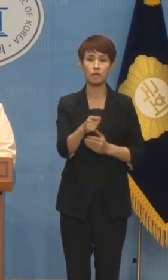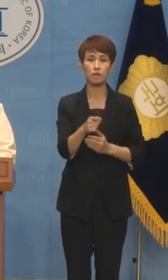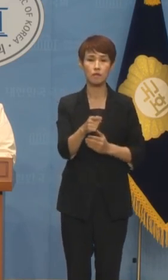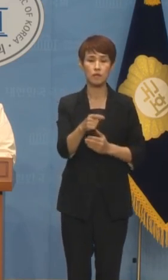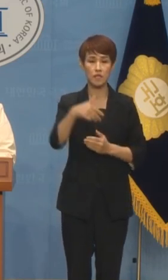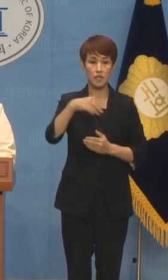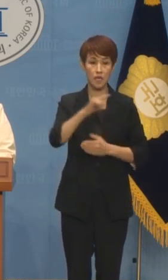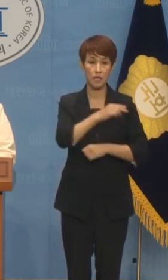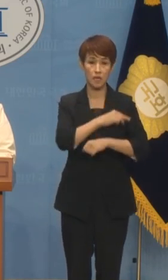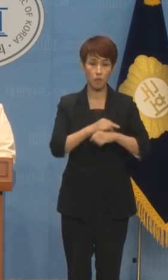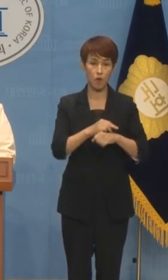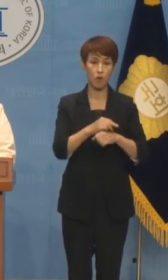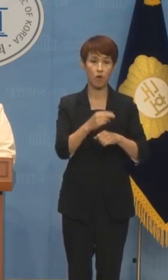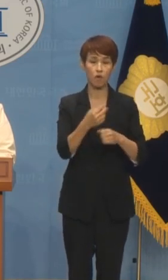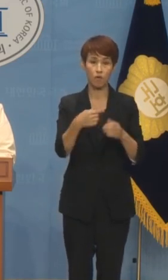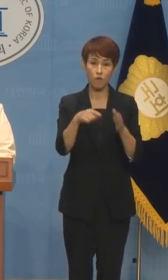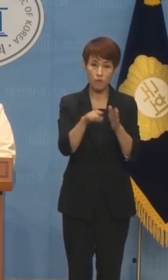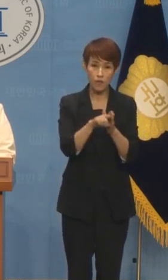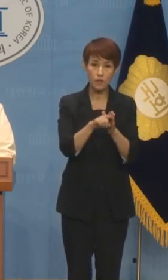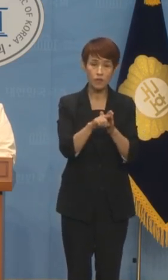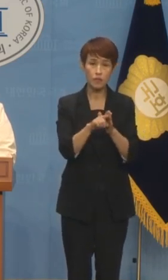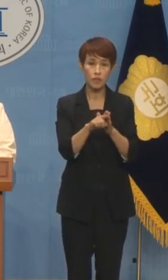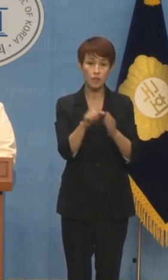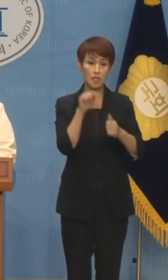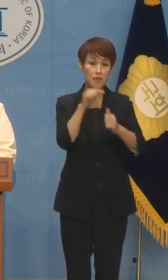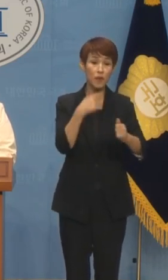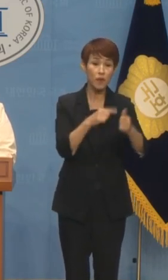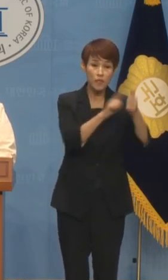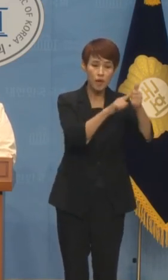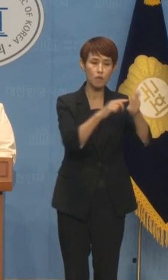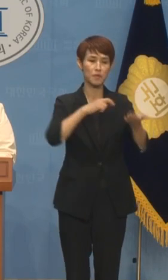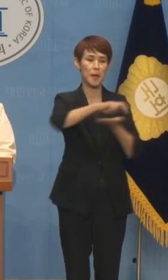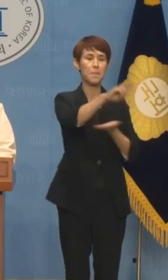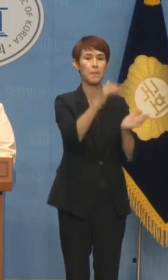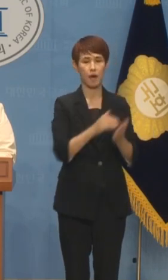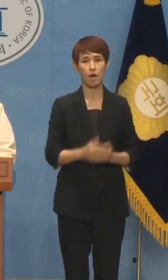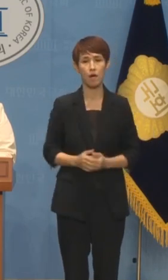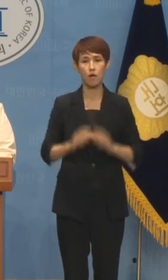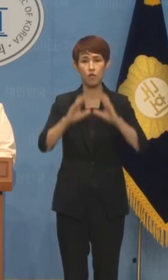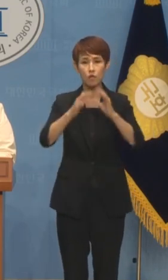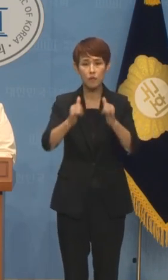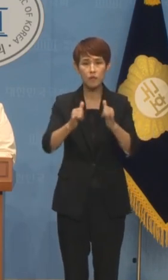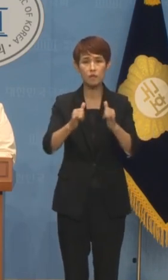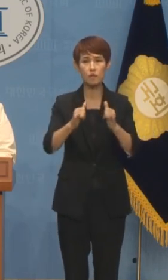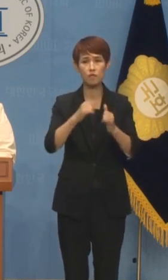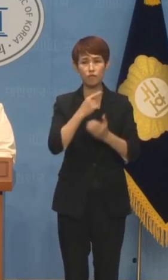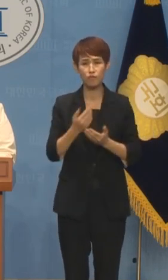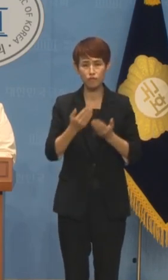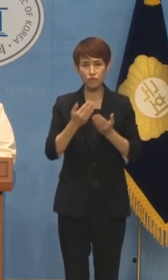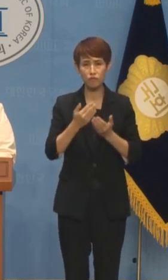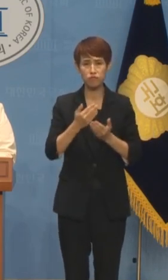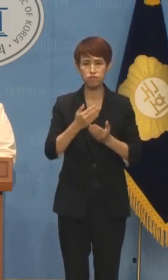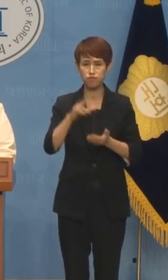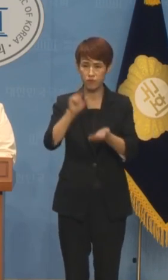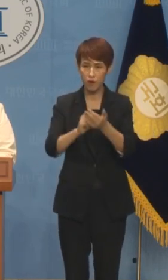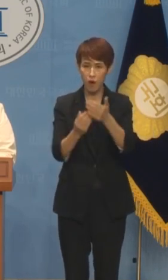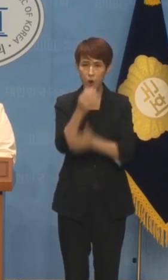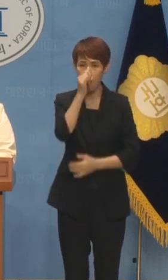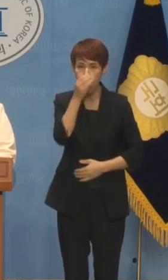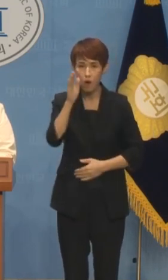지휘관에게 문자를 보냈습니다. 국민이 희생당한 일인데 눈 하나 깜짝하지